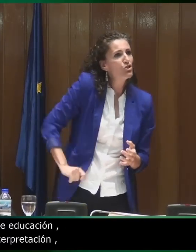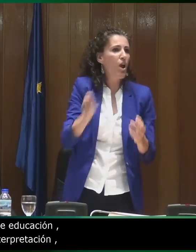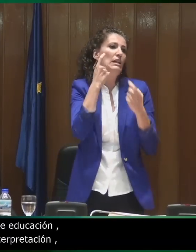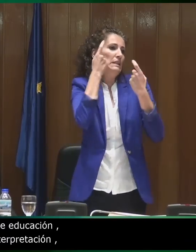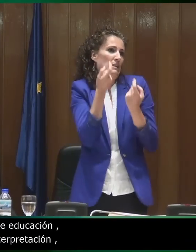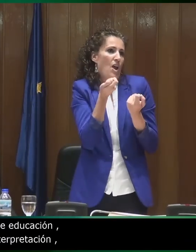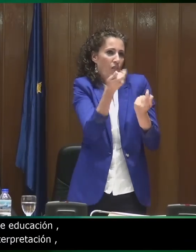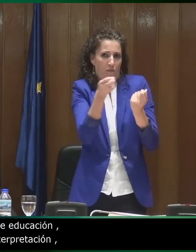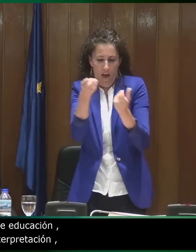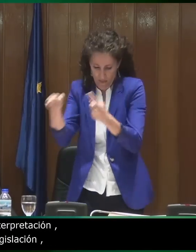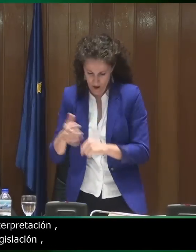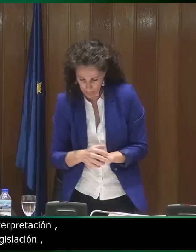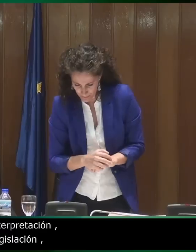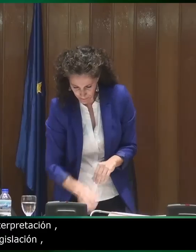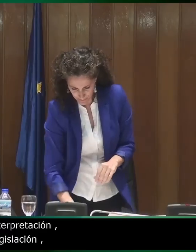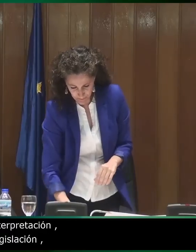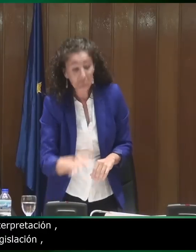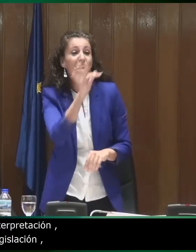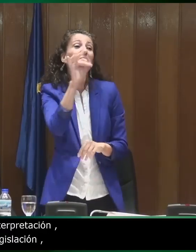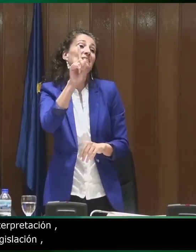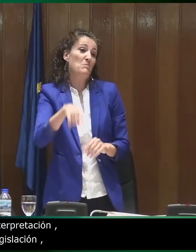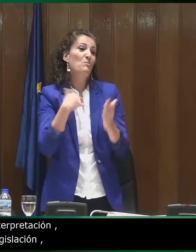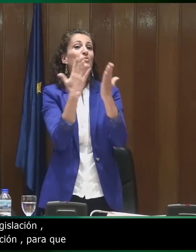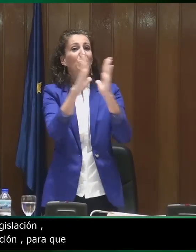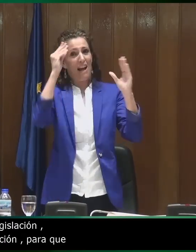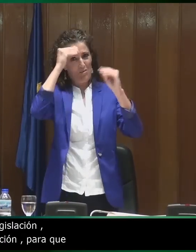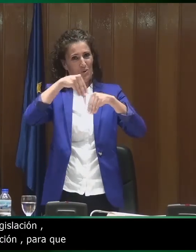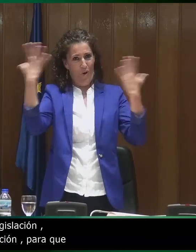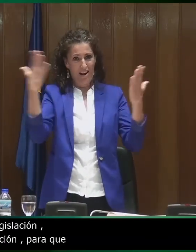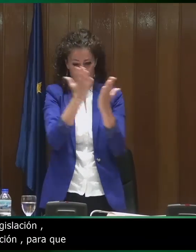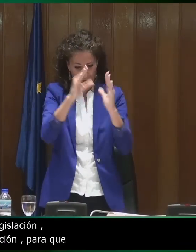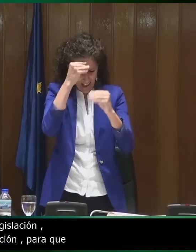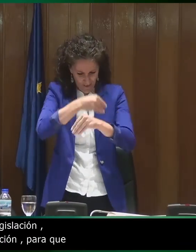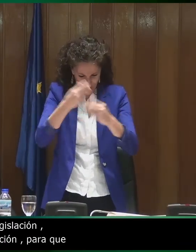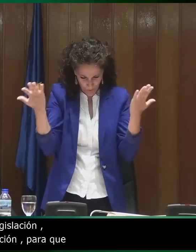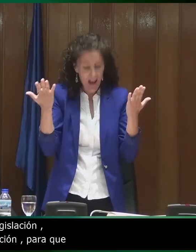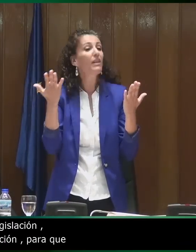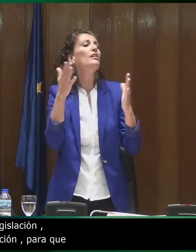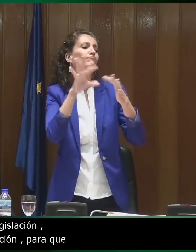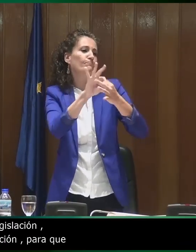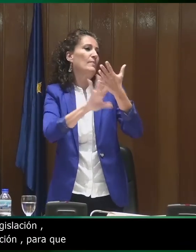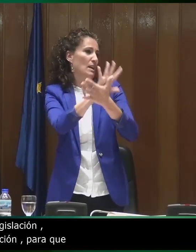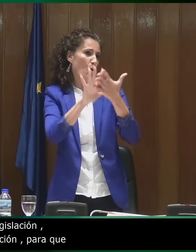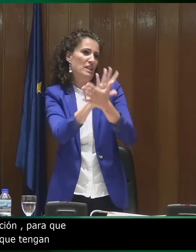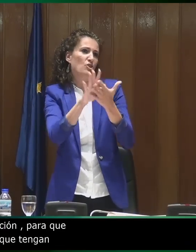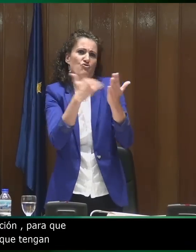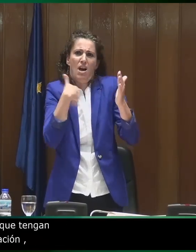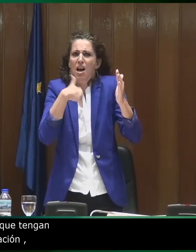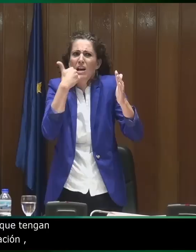usuarios, administración, profesionales, se les pueda dar respuesta. Y, como no, una biblioteca virtual